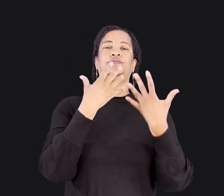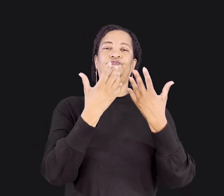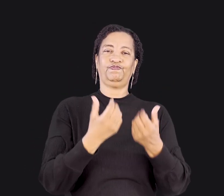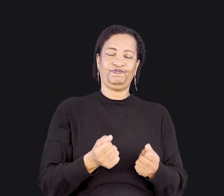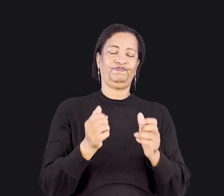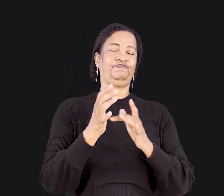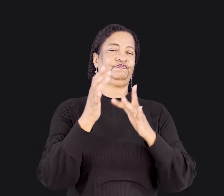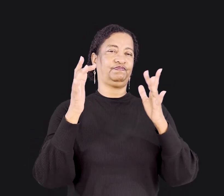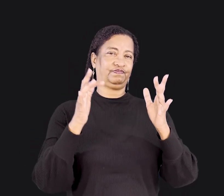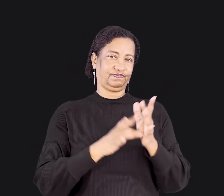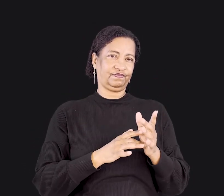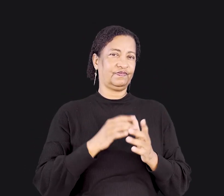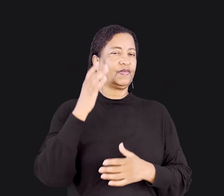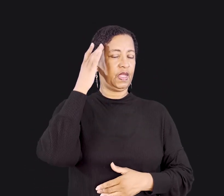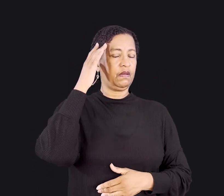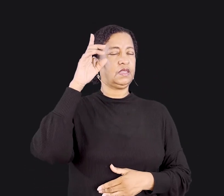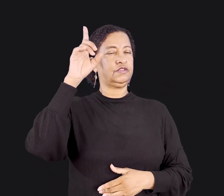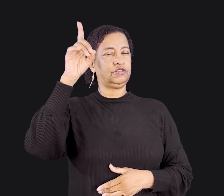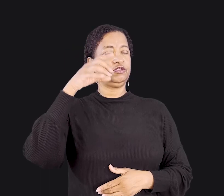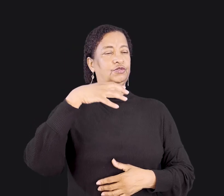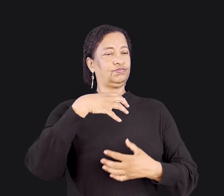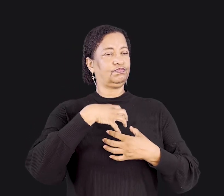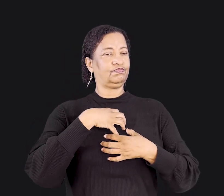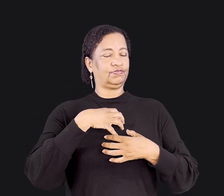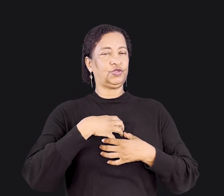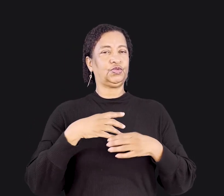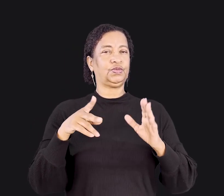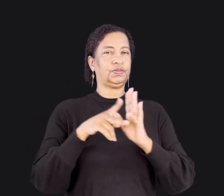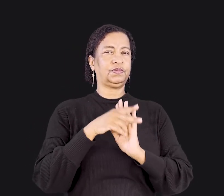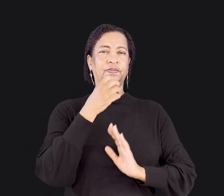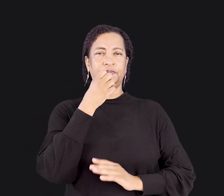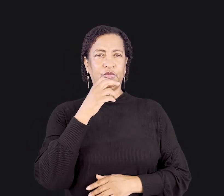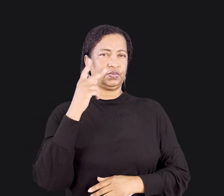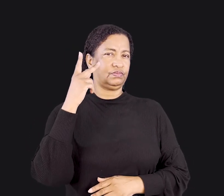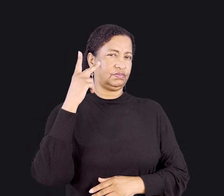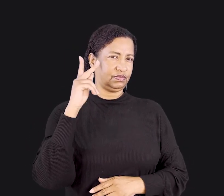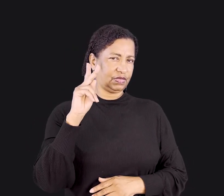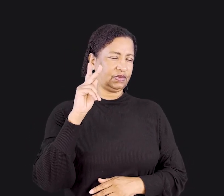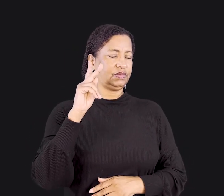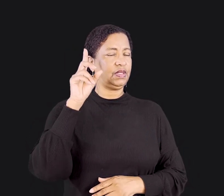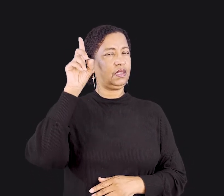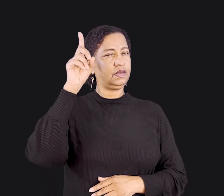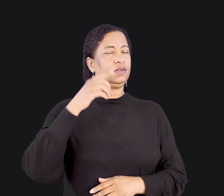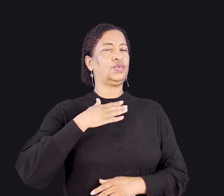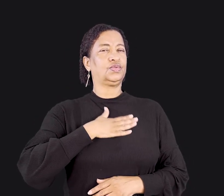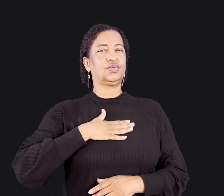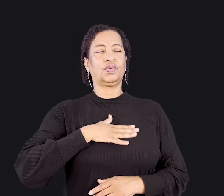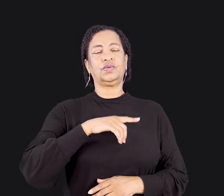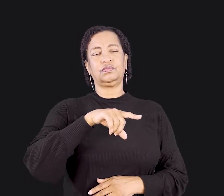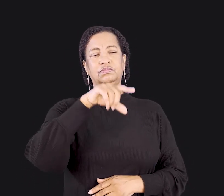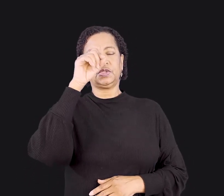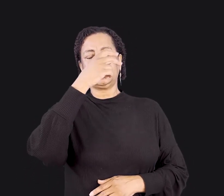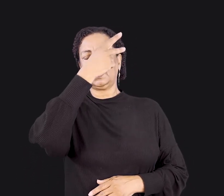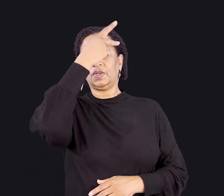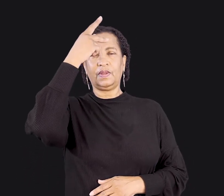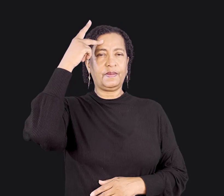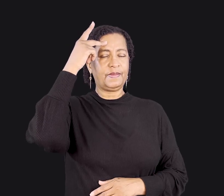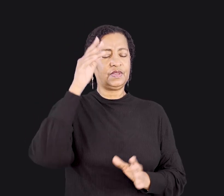convertiam. Acho que Deus tem um senso de humor muito bom. Acho que Deus gosta de pegar pessoas como George Whitefield e